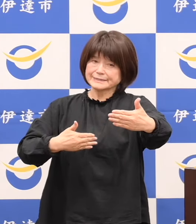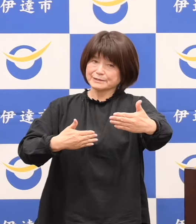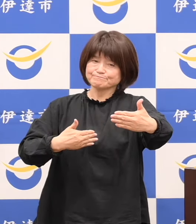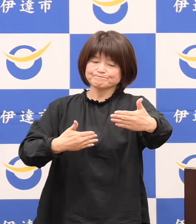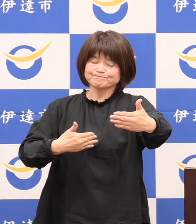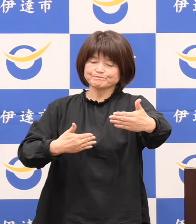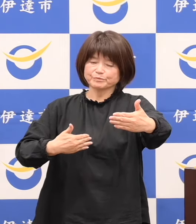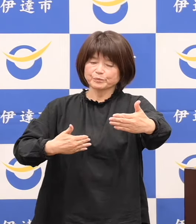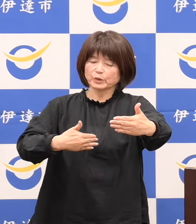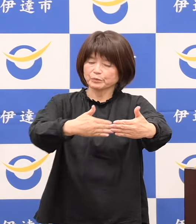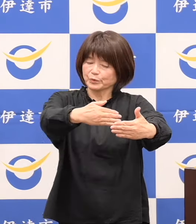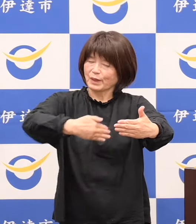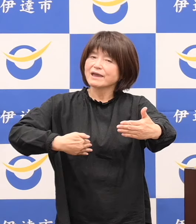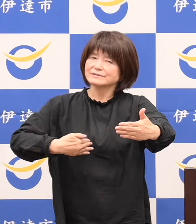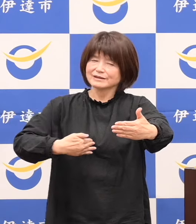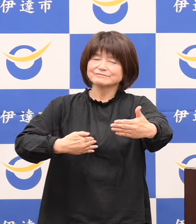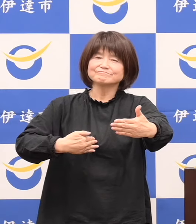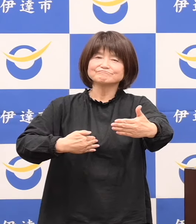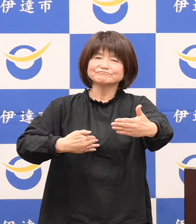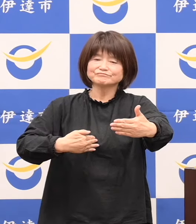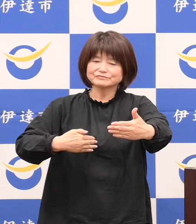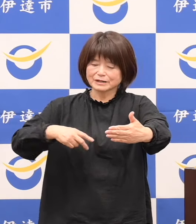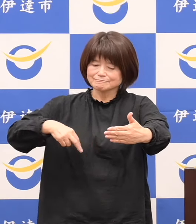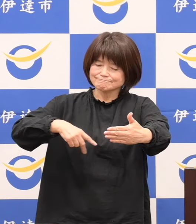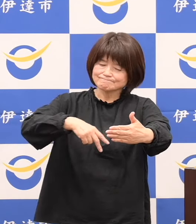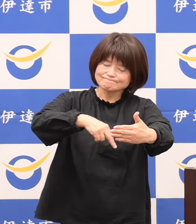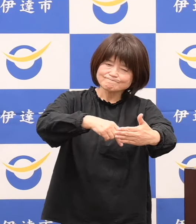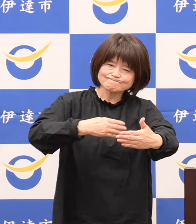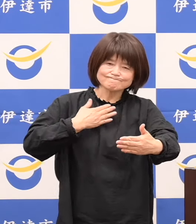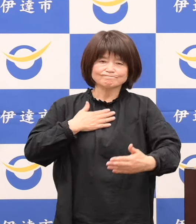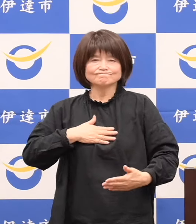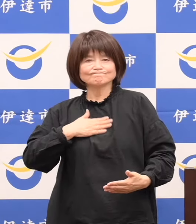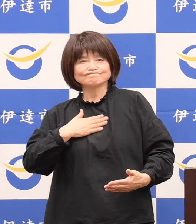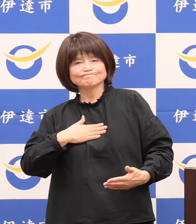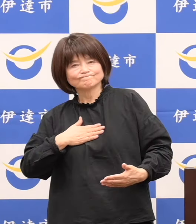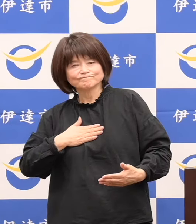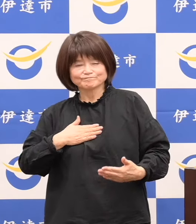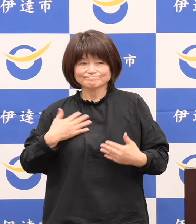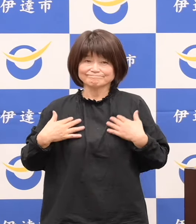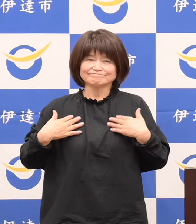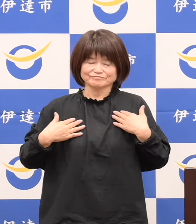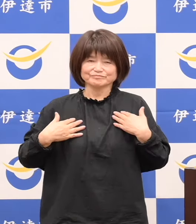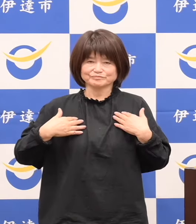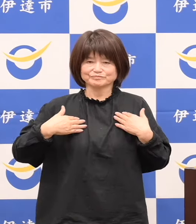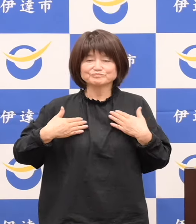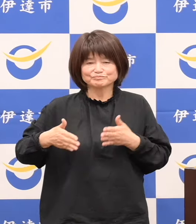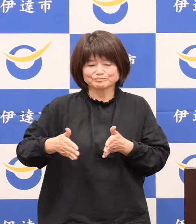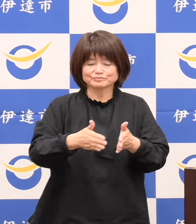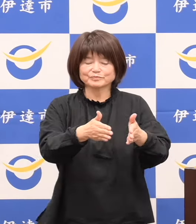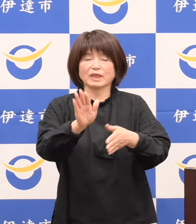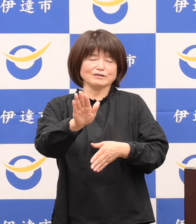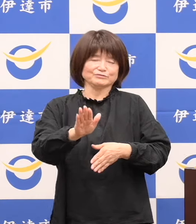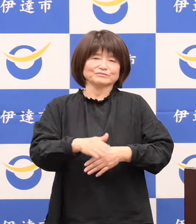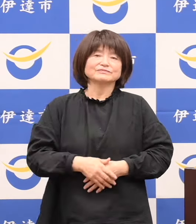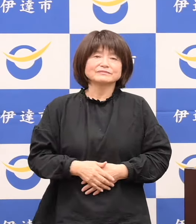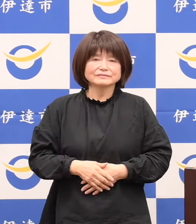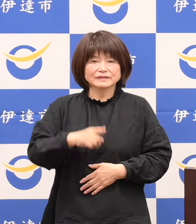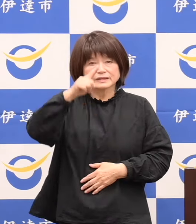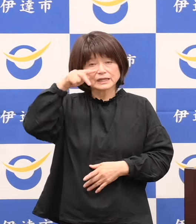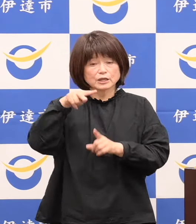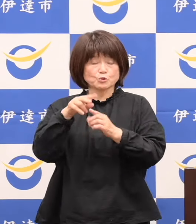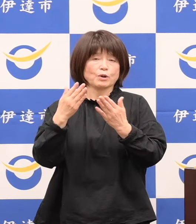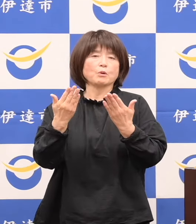スクールプロムナードを整備をしたところであります。この伊達小学校につきましてはです